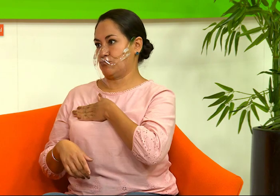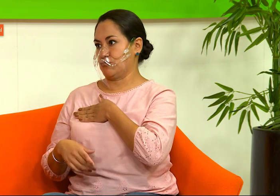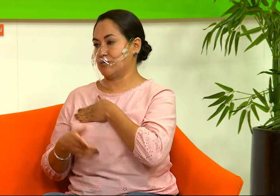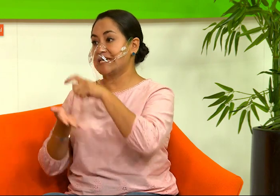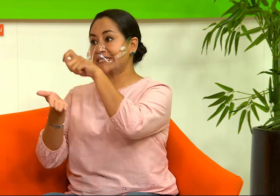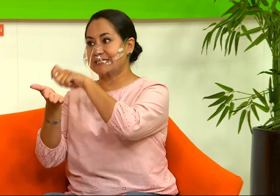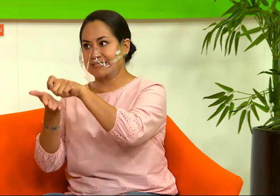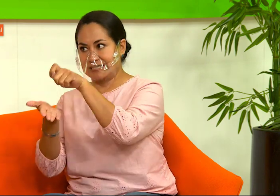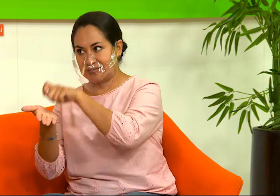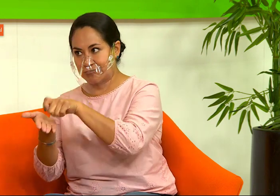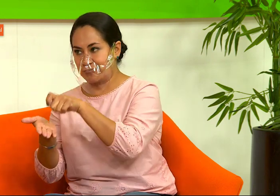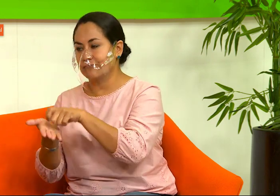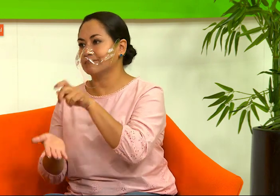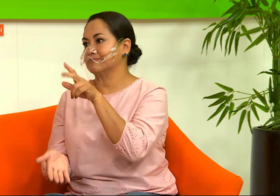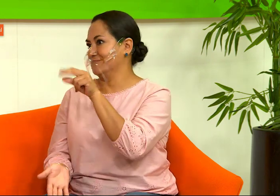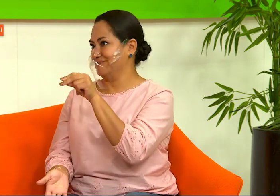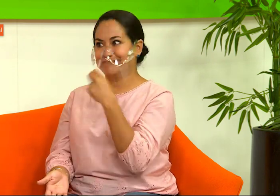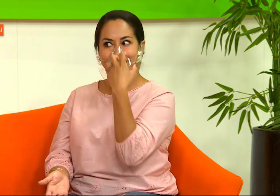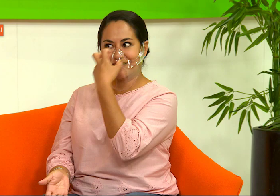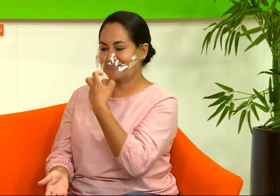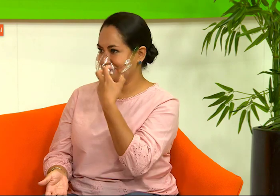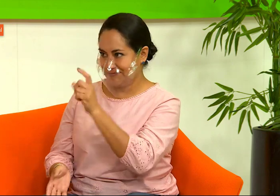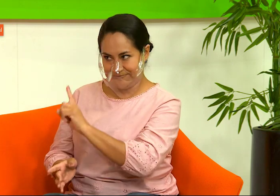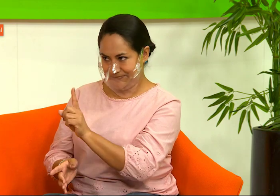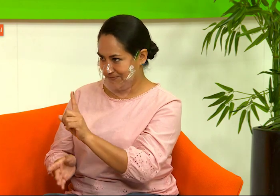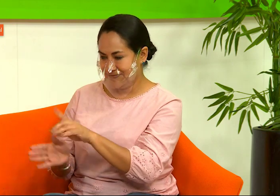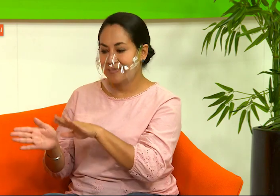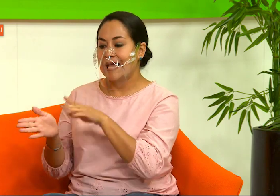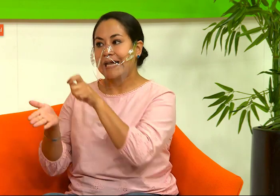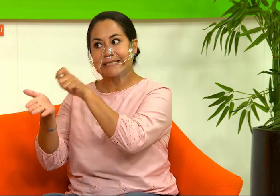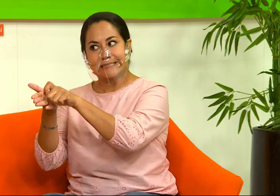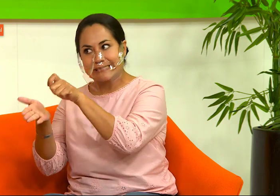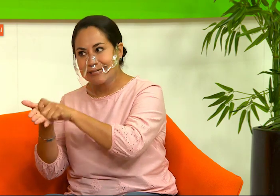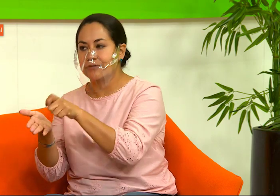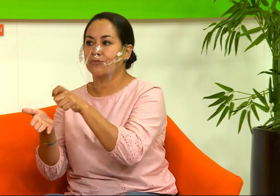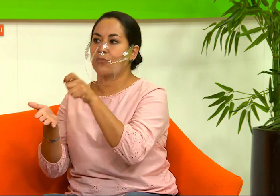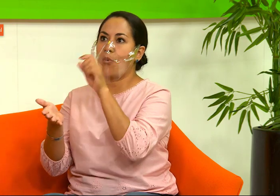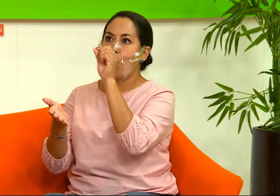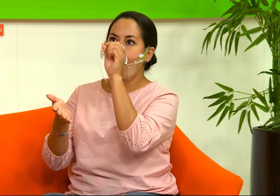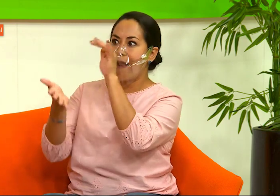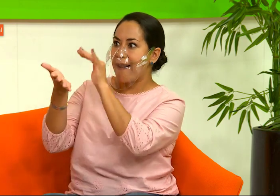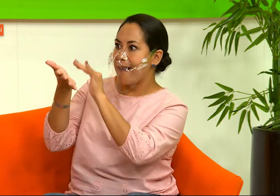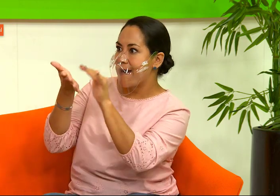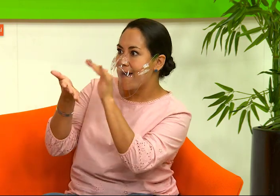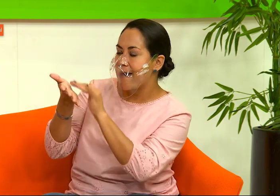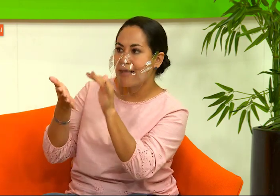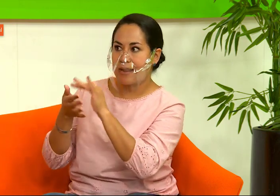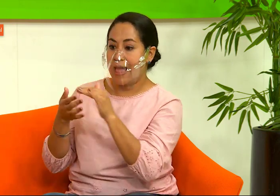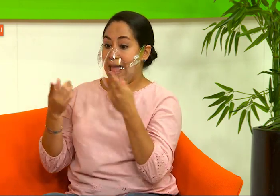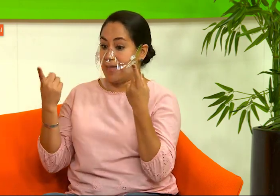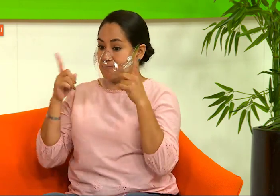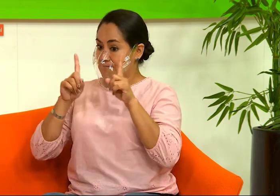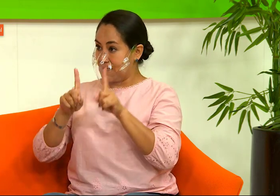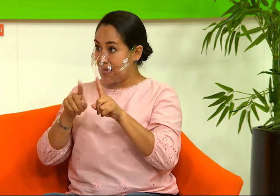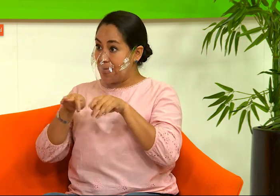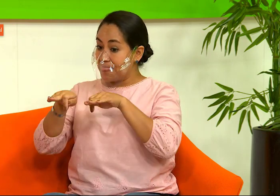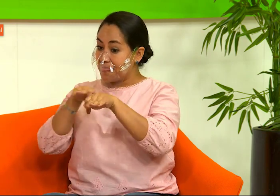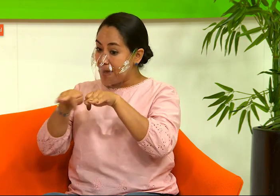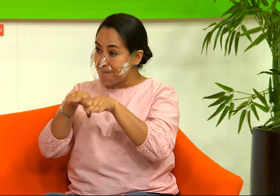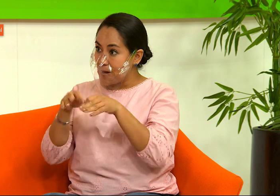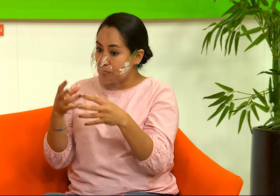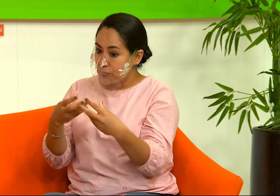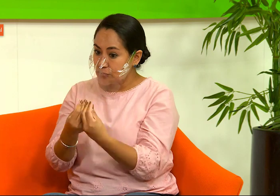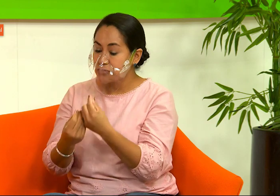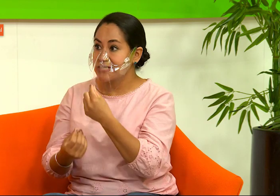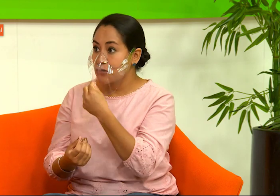pero al mismo tiempo el maestro va enseñando el español escrito, no nada de oralización. Lecturas, escrituras,